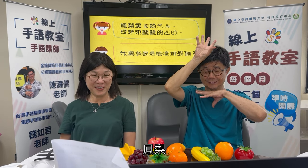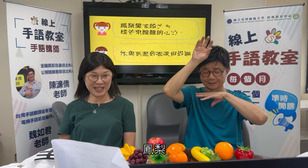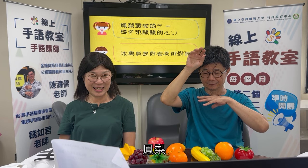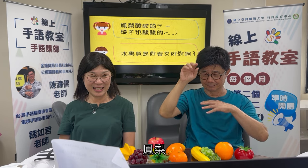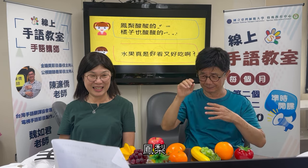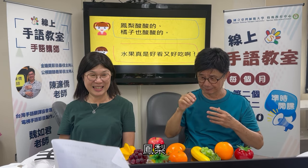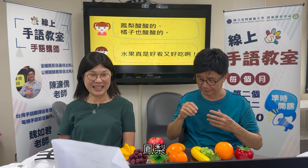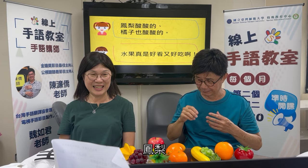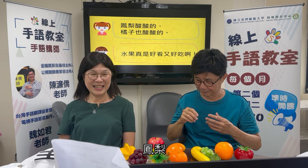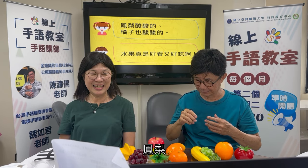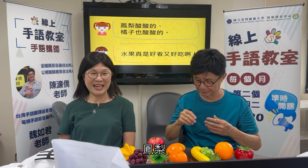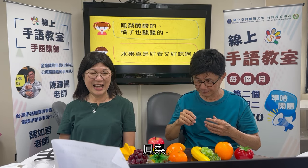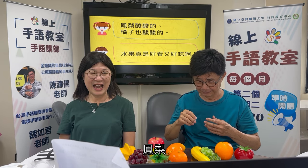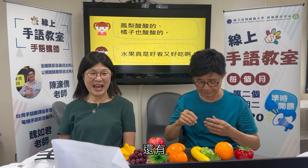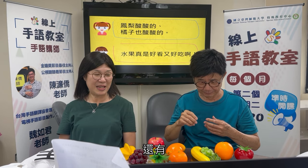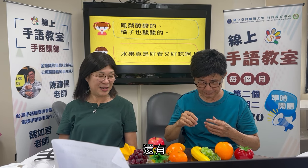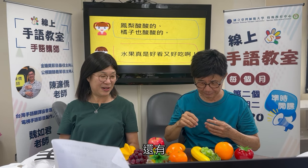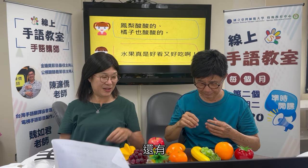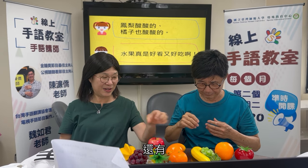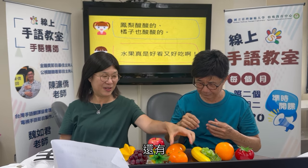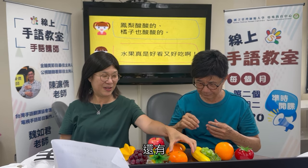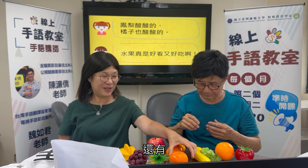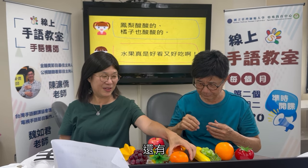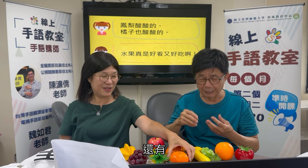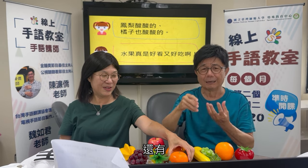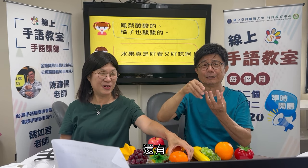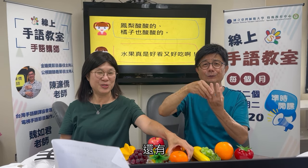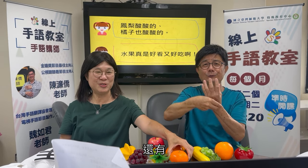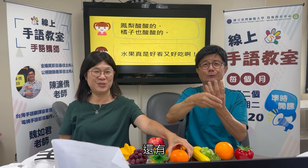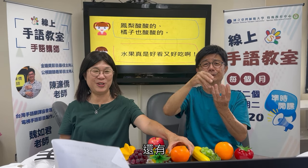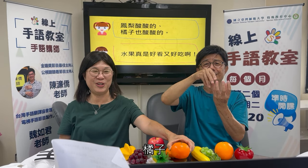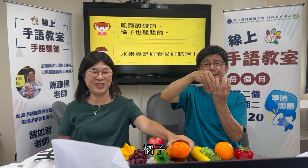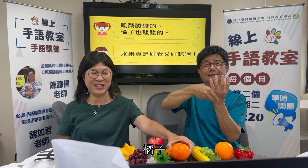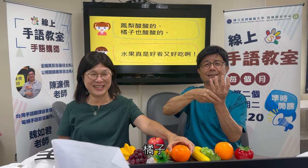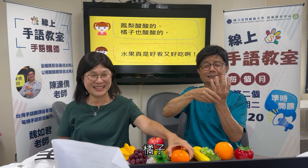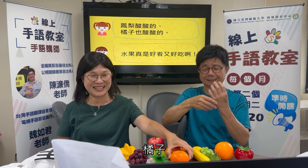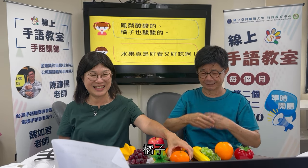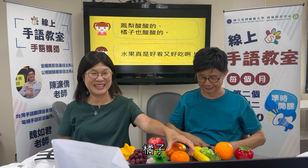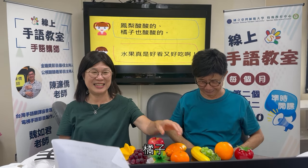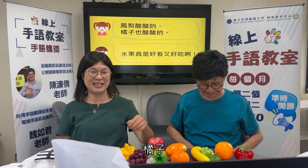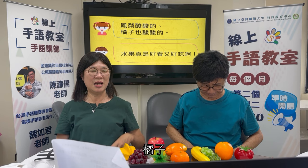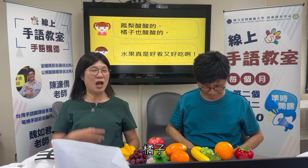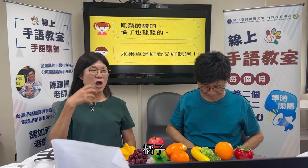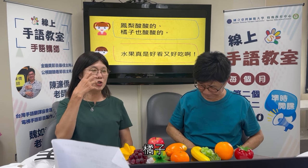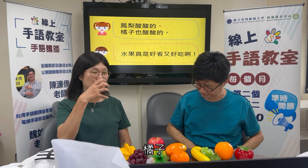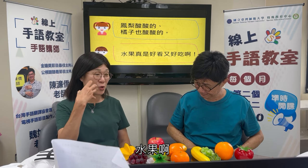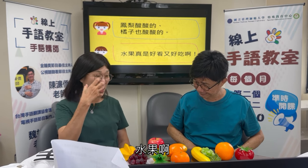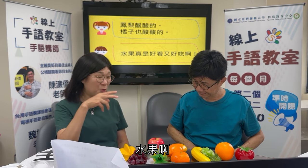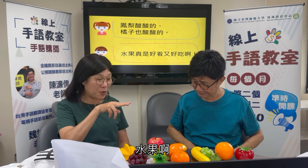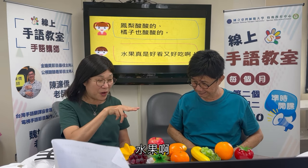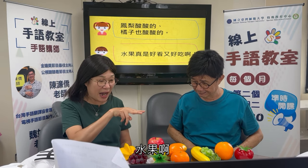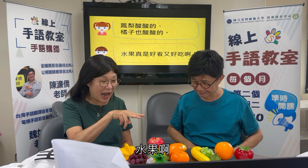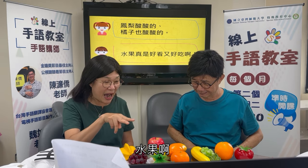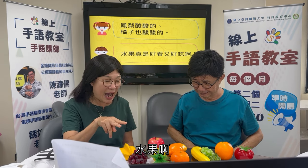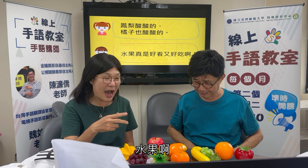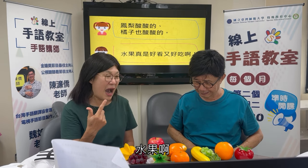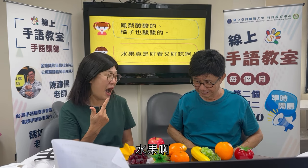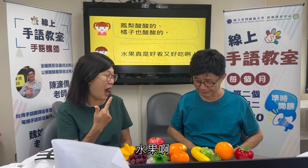梨，还有橘子。水果啊，